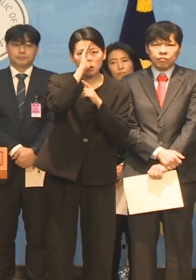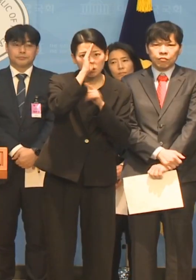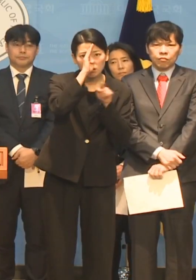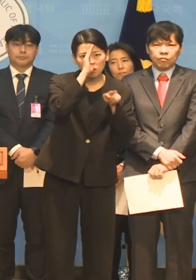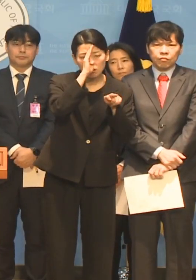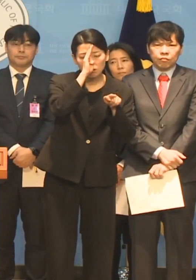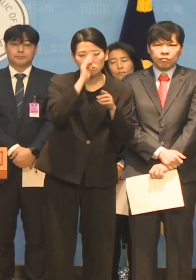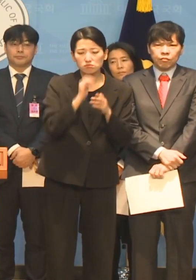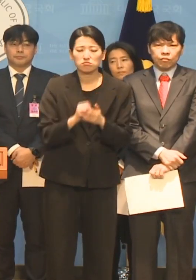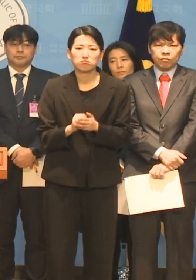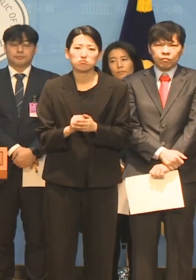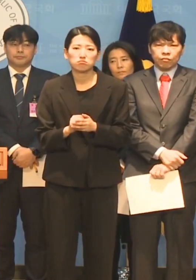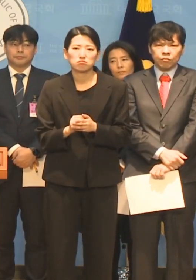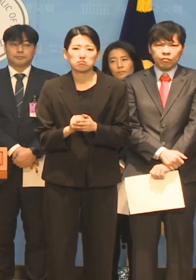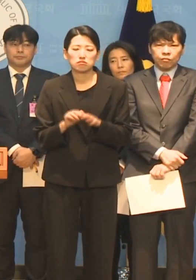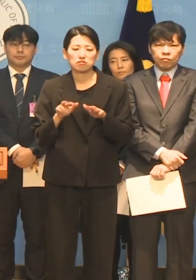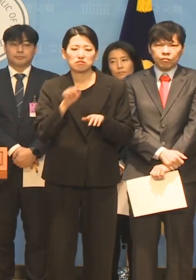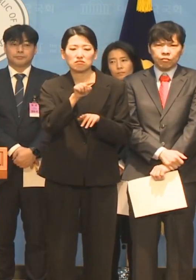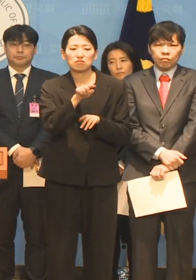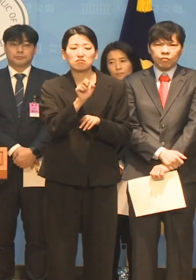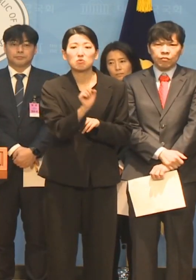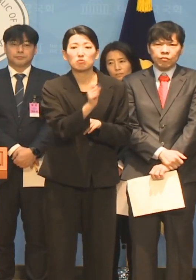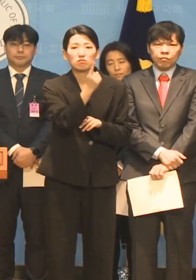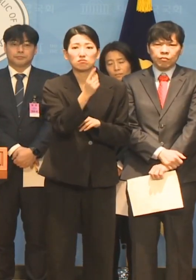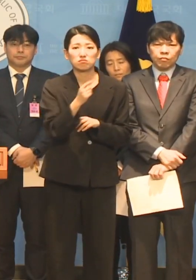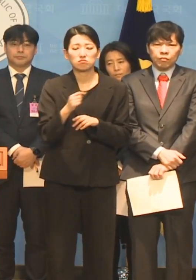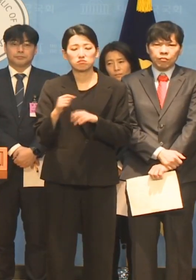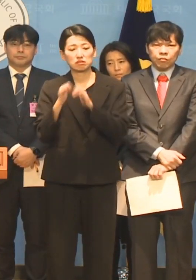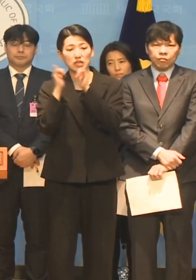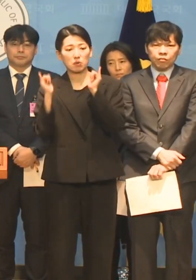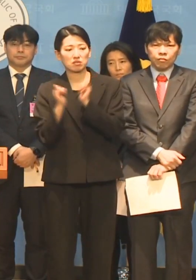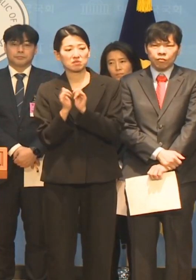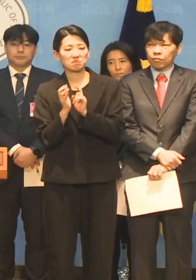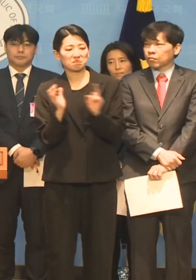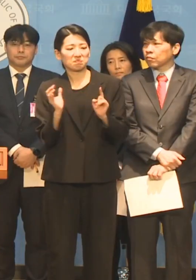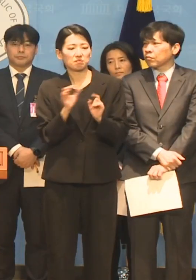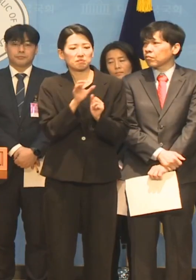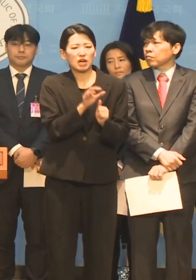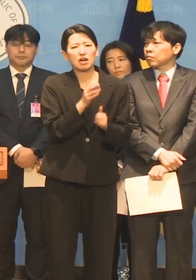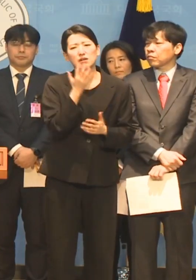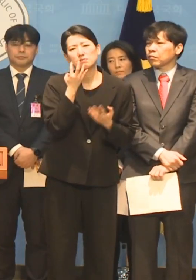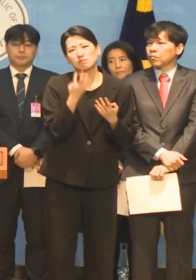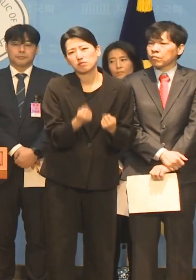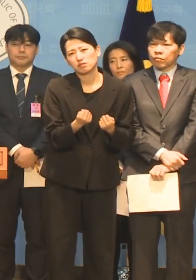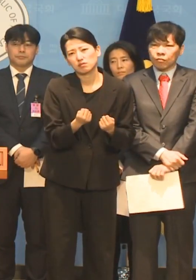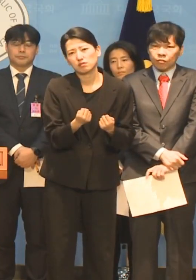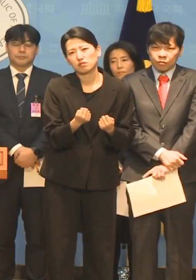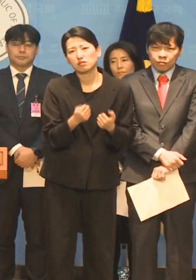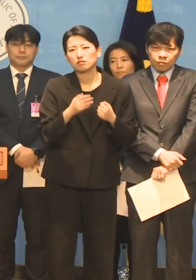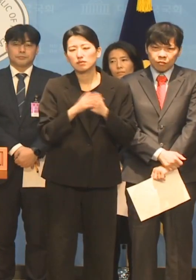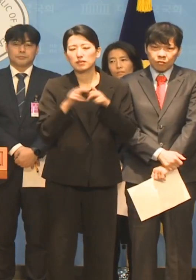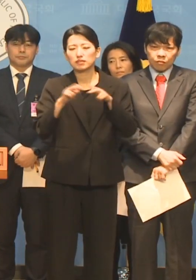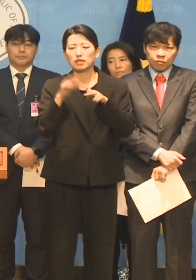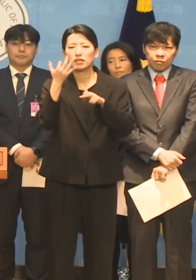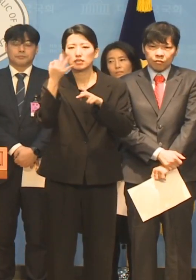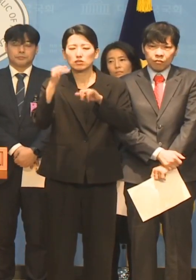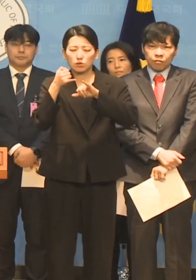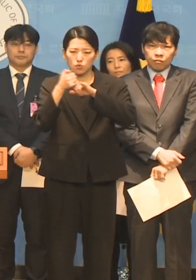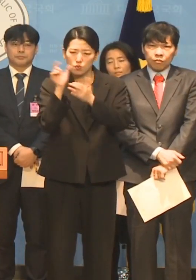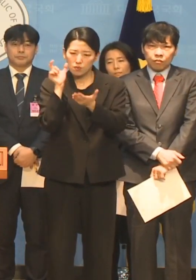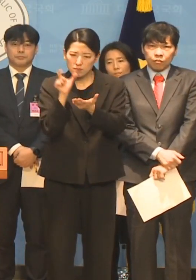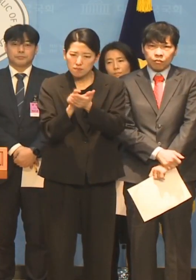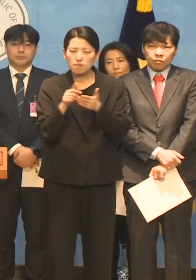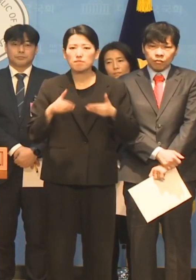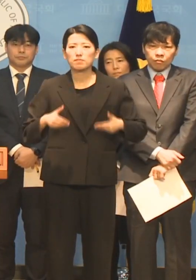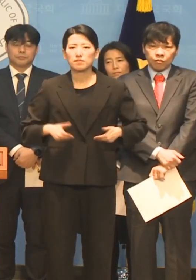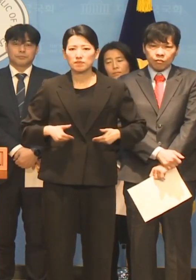가족들에게 사회적 불리함을 제공하고 있어서 장애 요건에 부합됨을 우리는 재확인하였습니다.